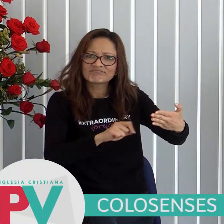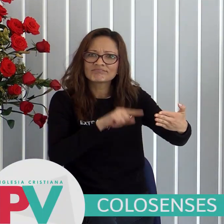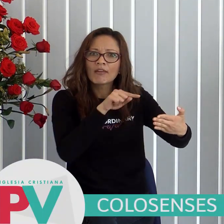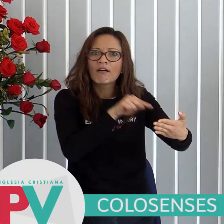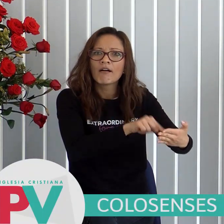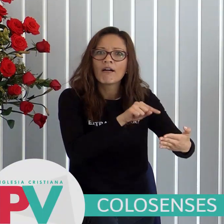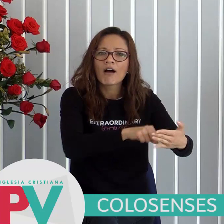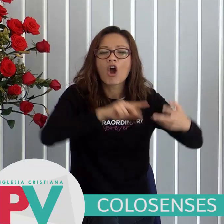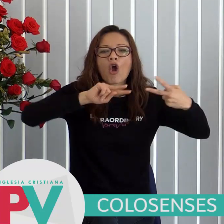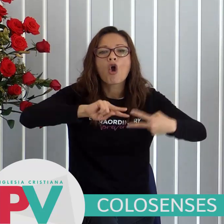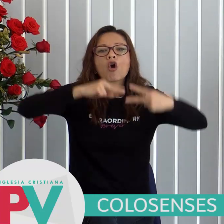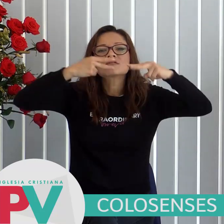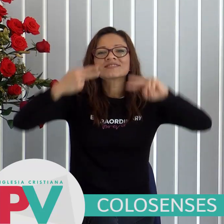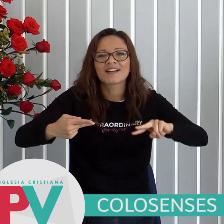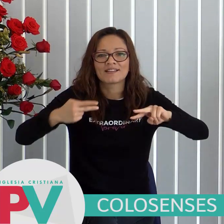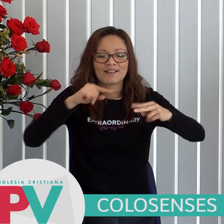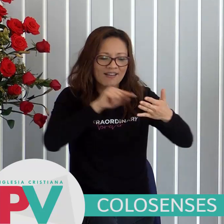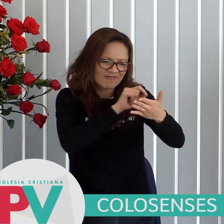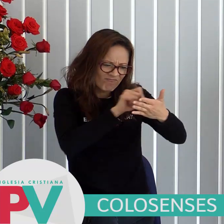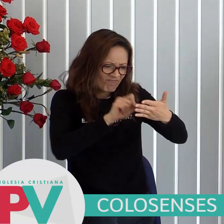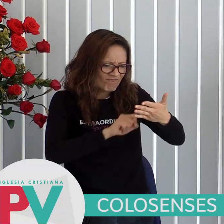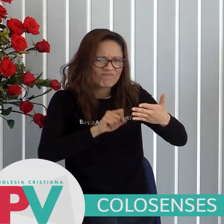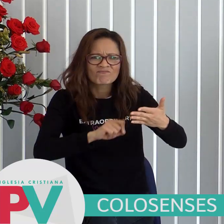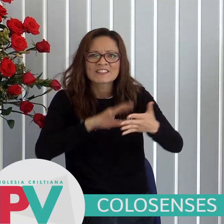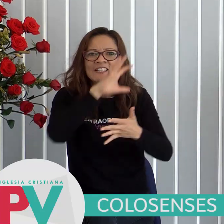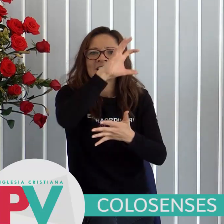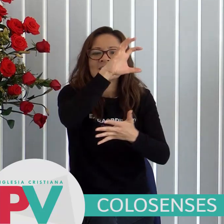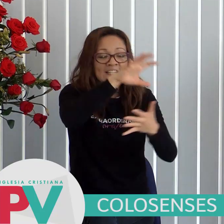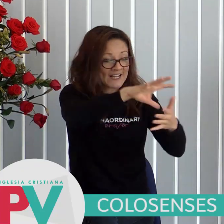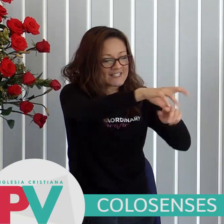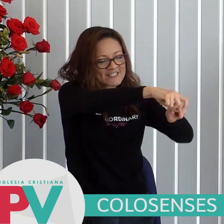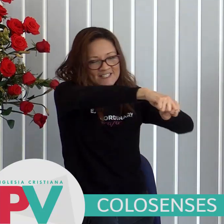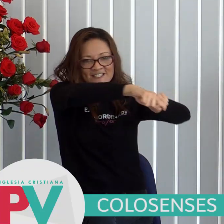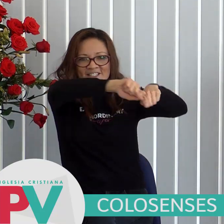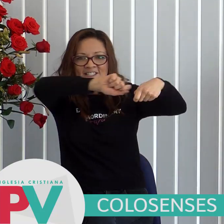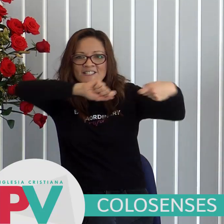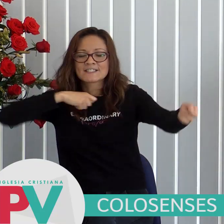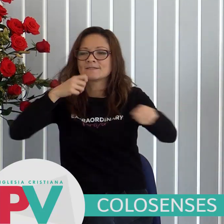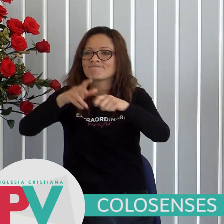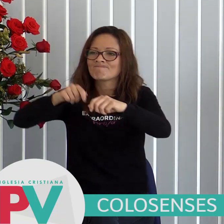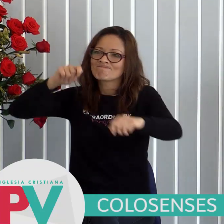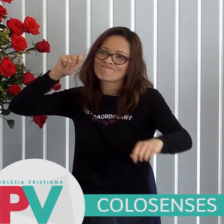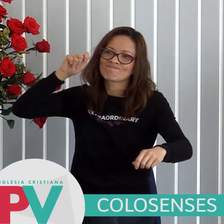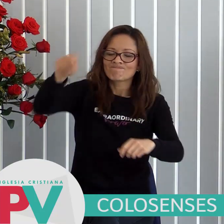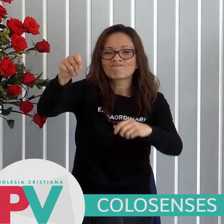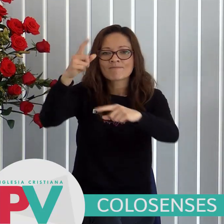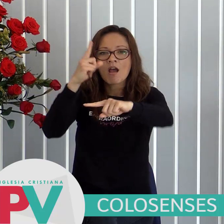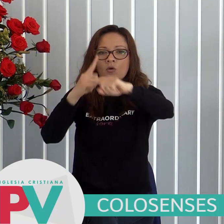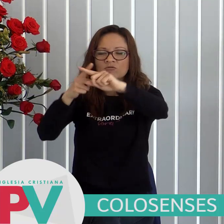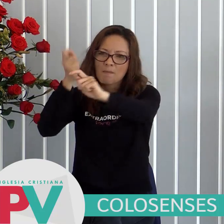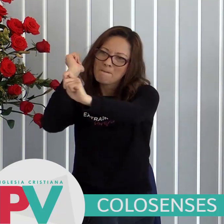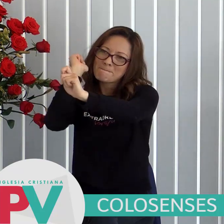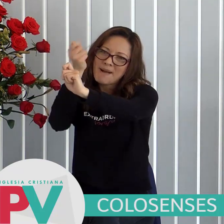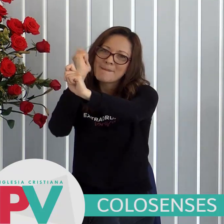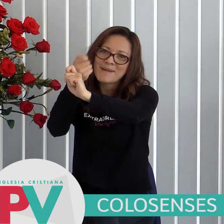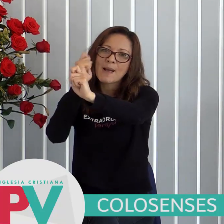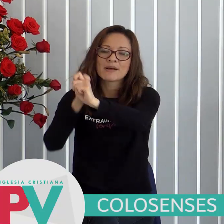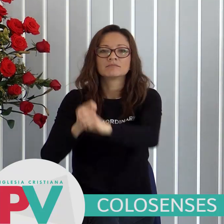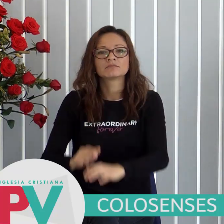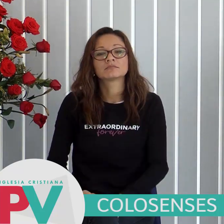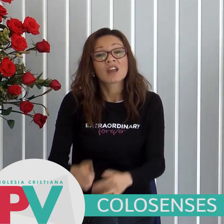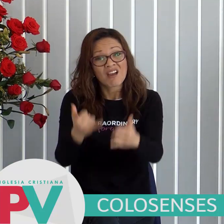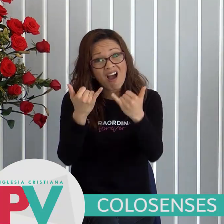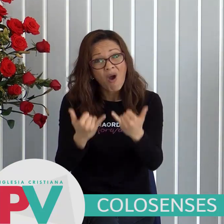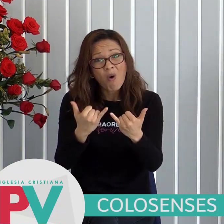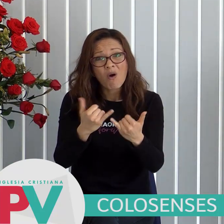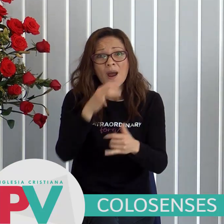era contraria, quitándola de en medio y clavándola en la cruz. Y todavía hay